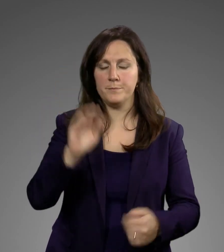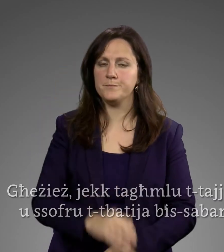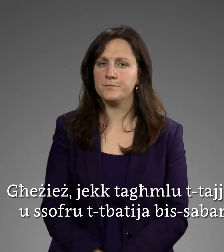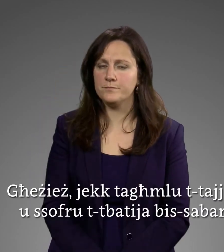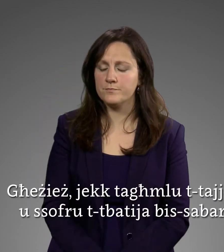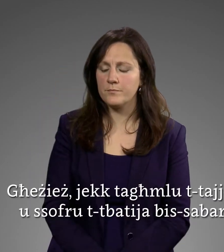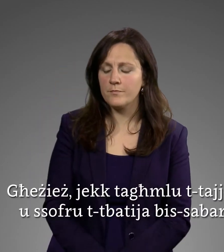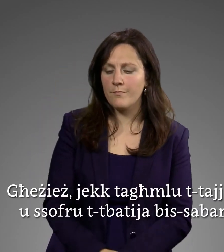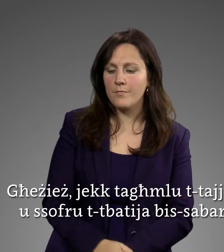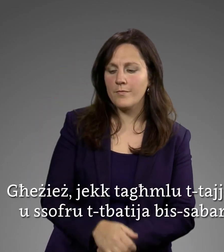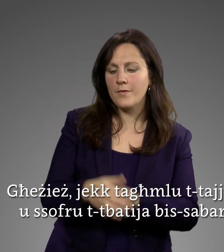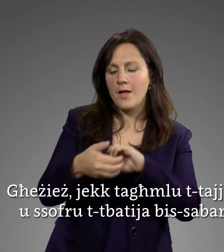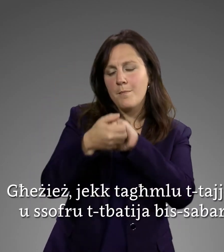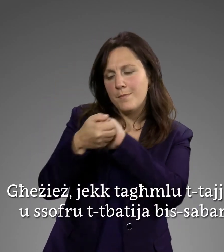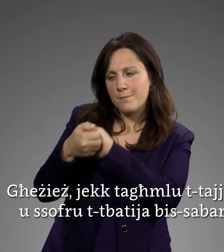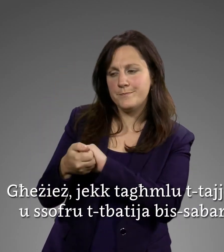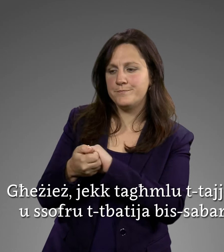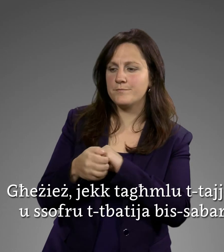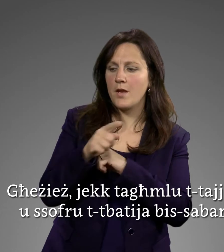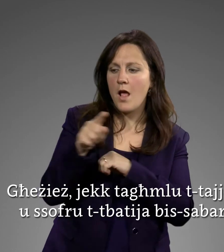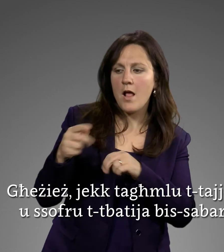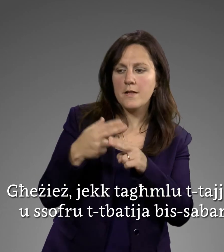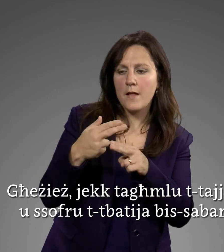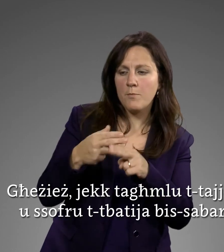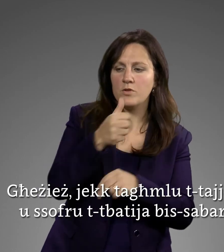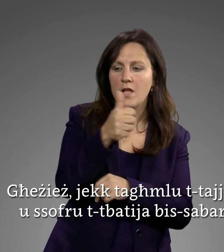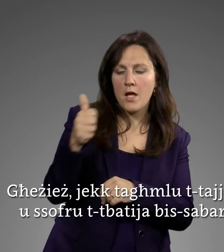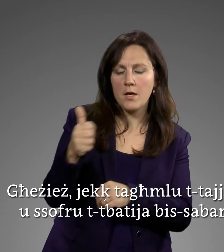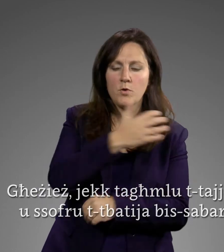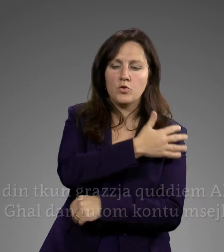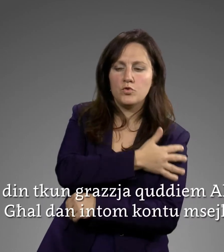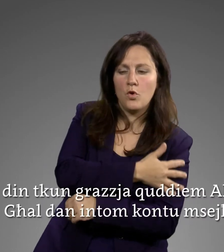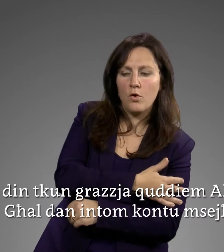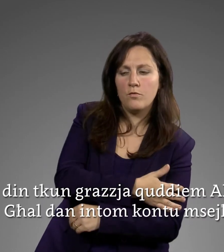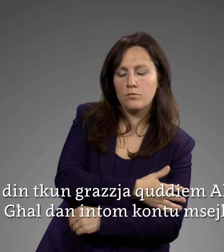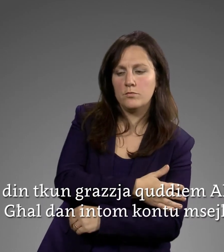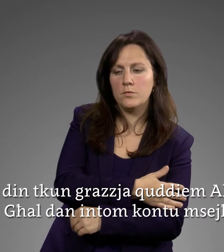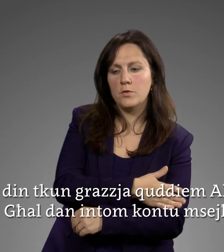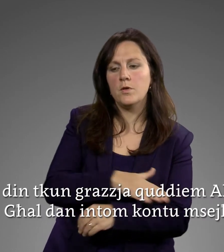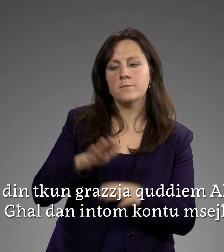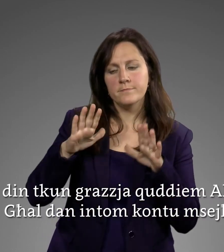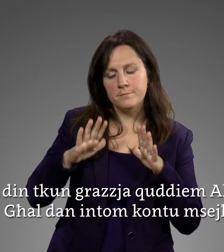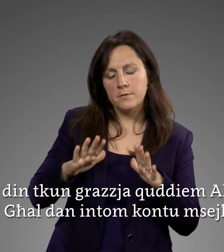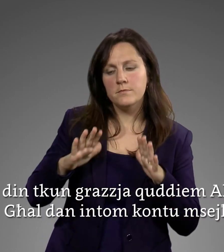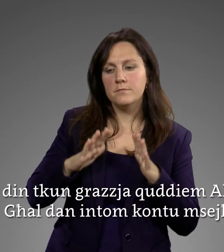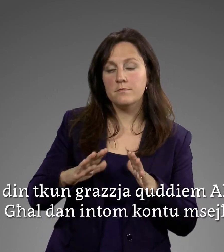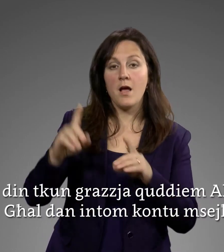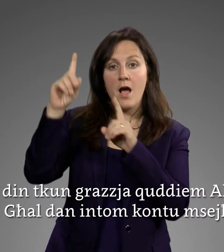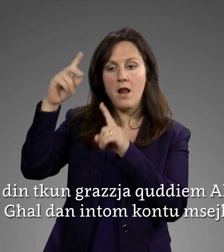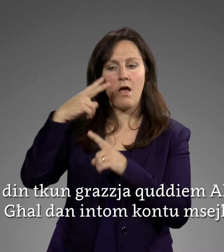Eżis, jekk tagħmlu t-tajjeb u s-sofru t-batija bis-sabar, din tkun grazzja quddiem Alla. Għal